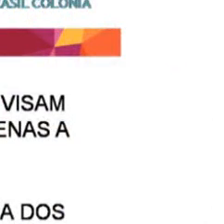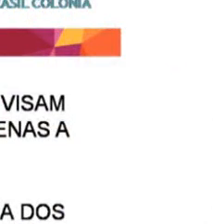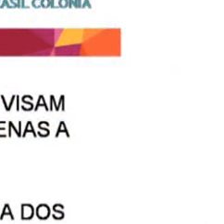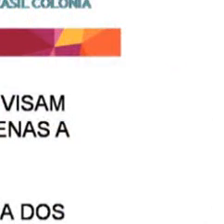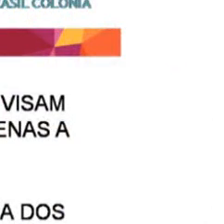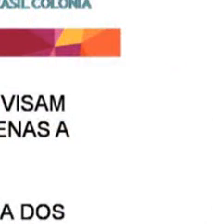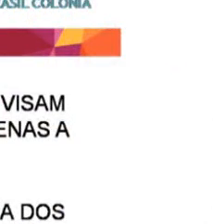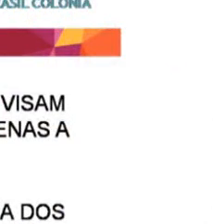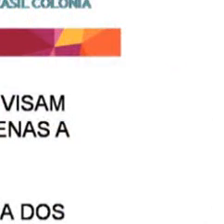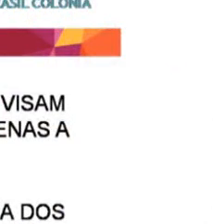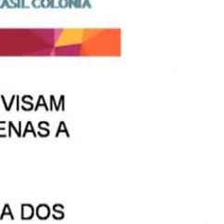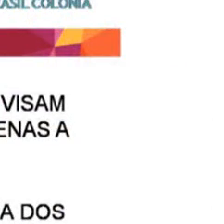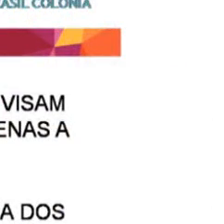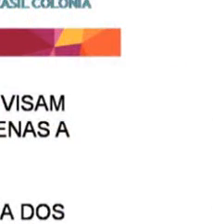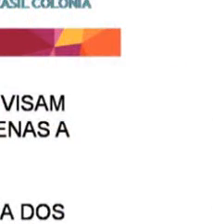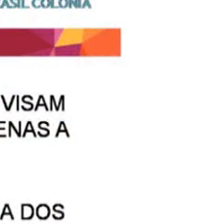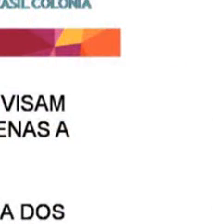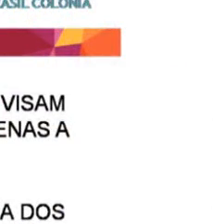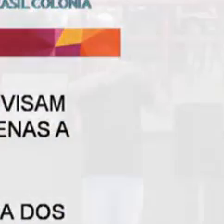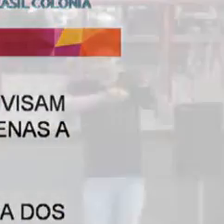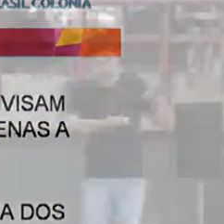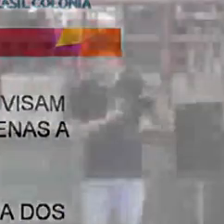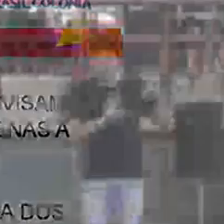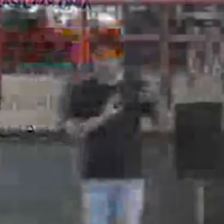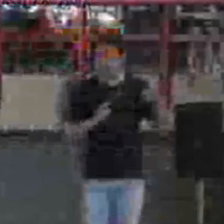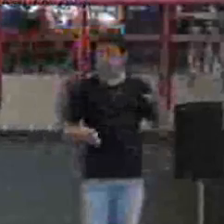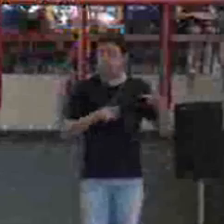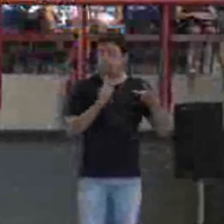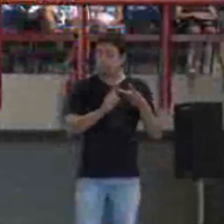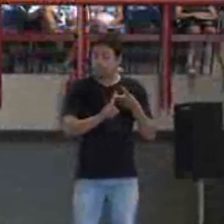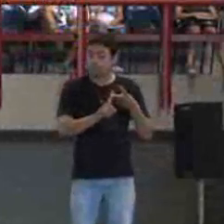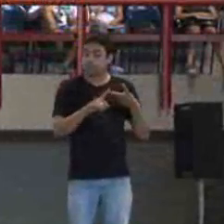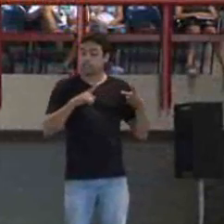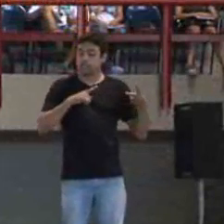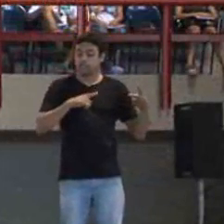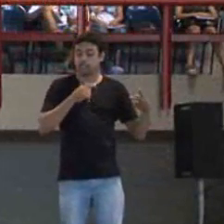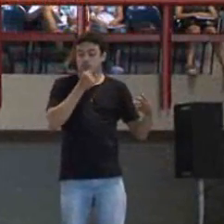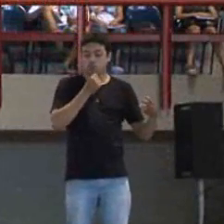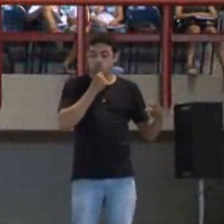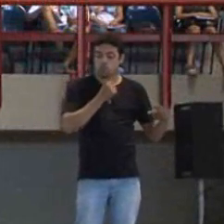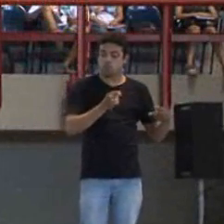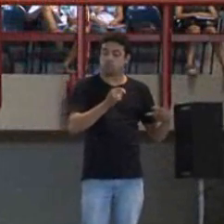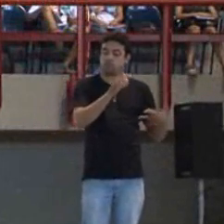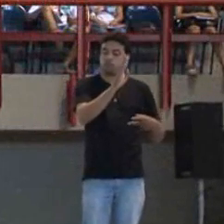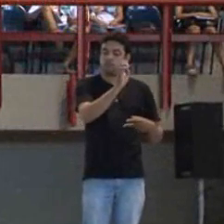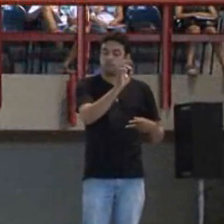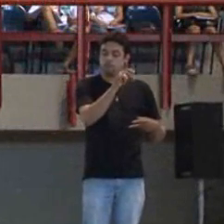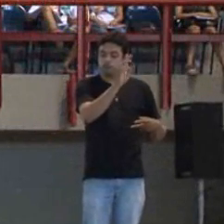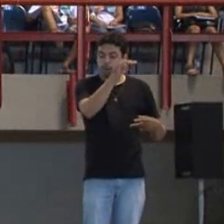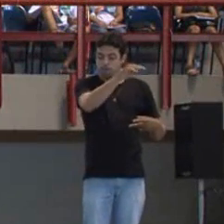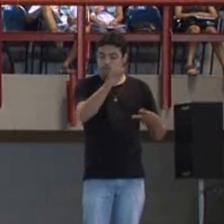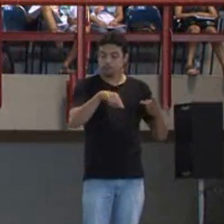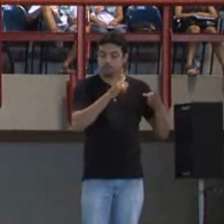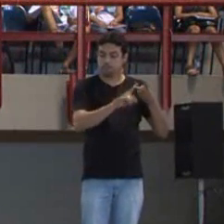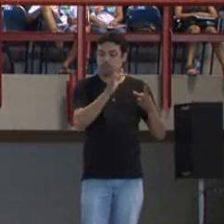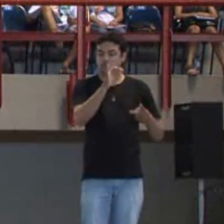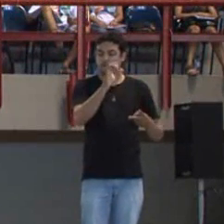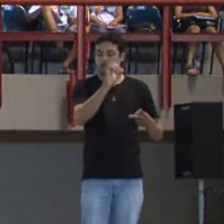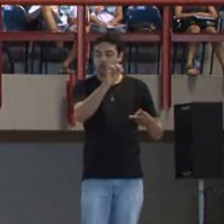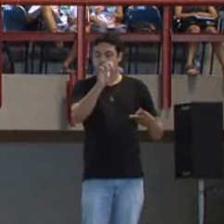de Beckman, Emboabas, Filipe dos Santos e tudo mais. Então, eles lutam contra o fim da opressão